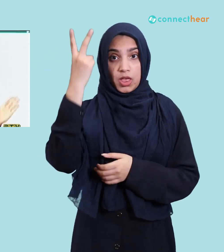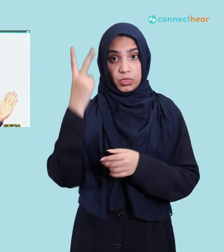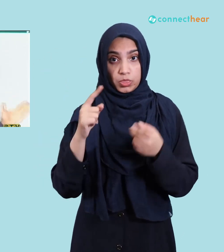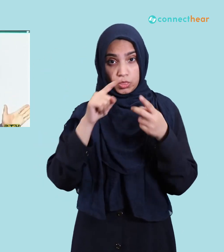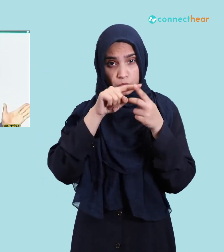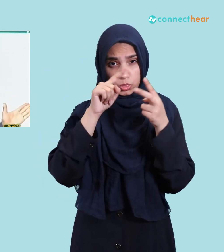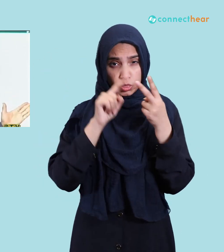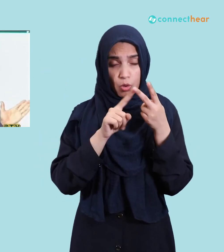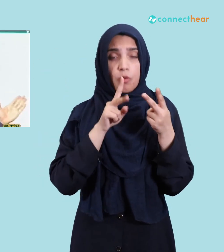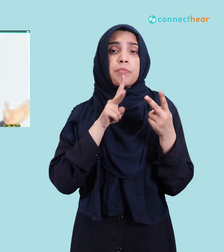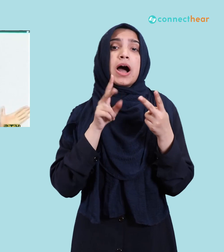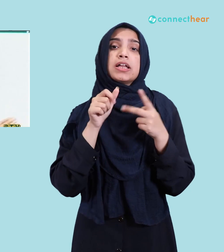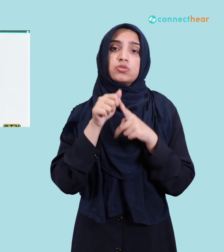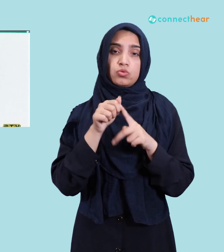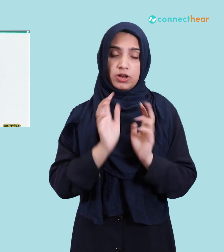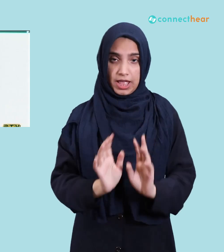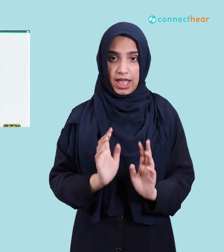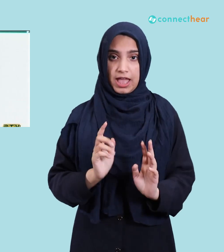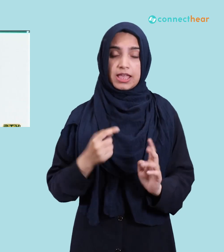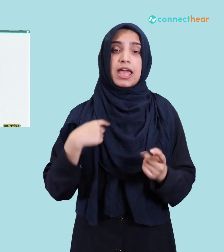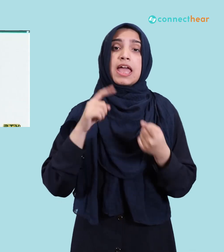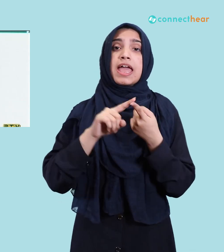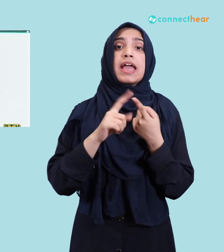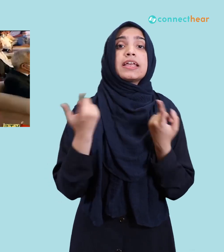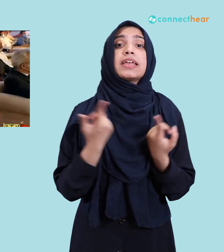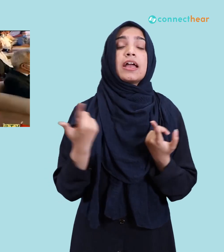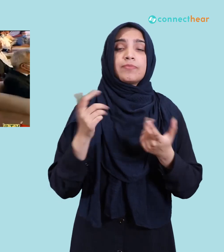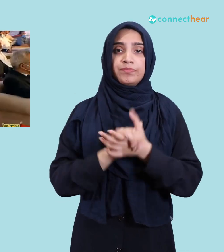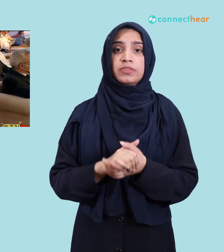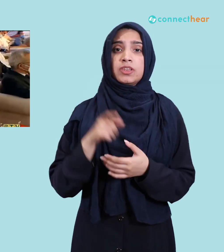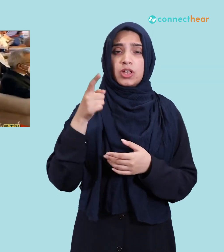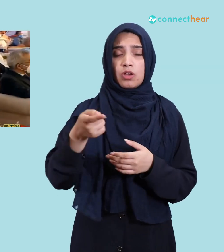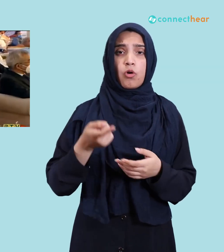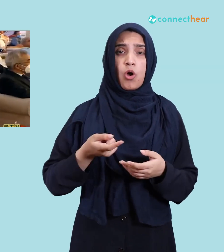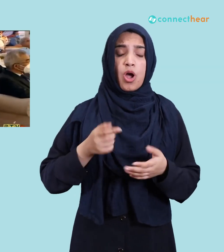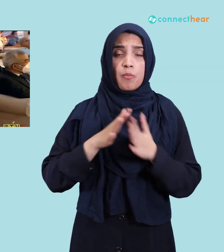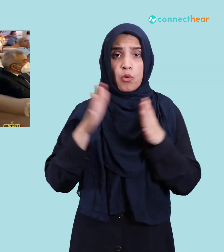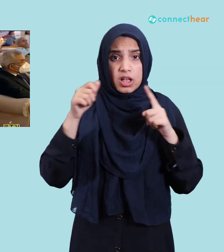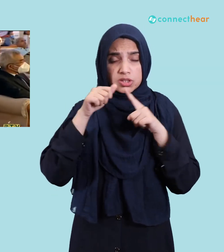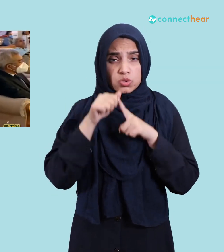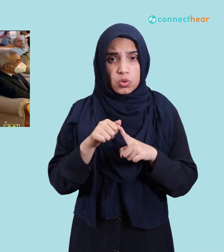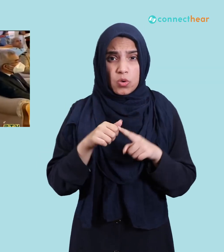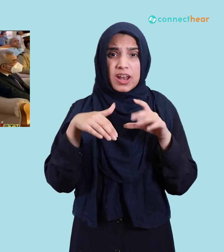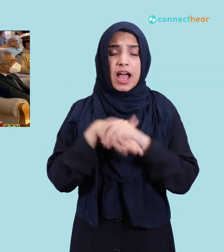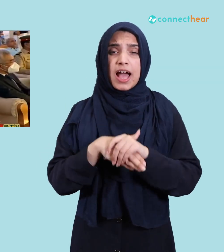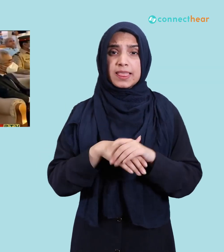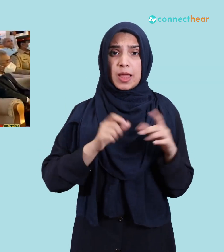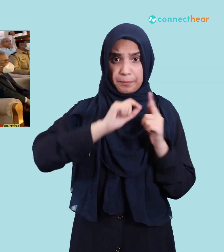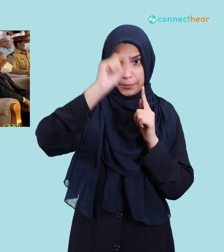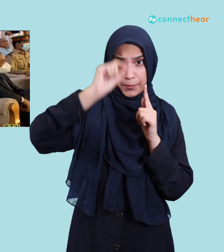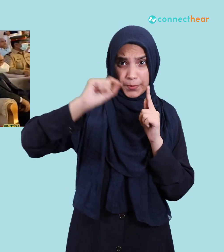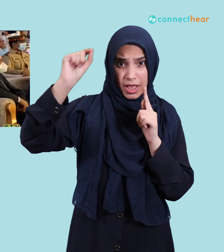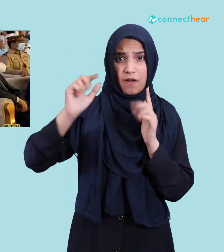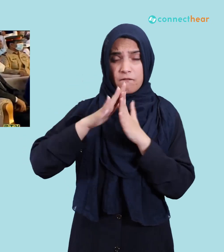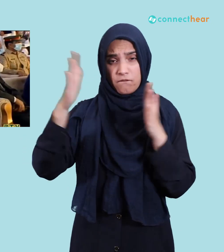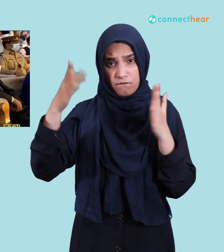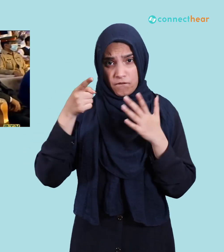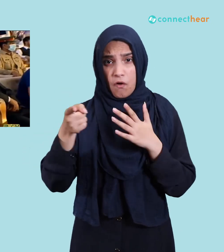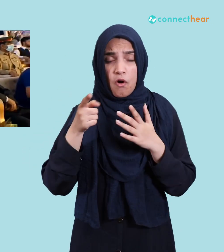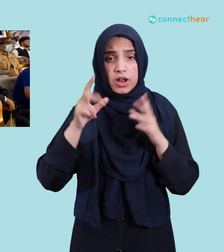یہ اسپیشل اکنامک زون انڈسٹریل پارک بن رہی ہے، اور فیوچر پاکستان